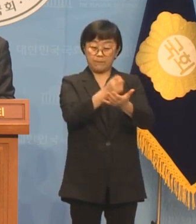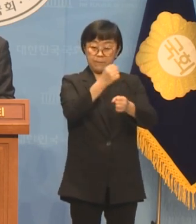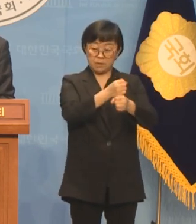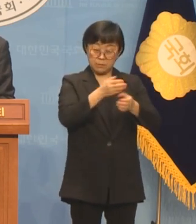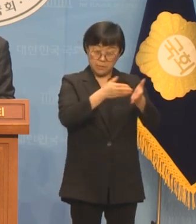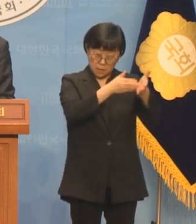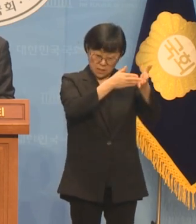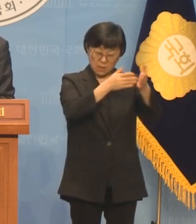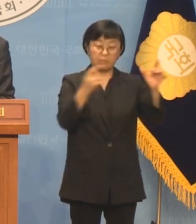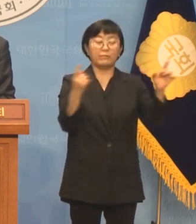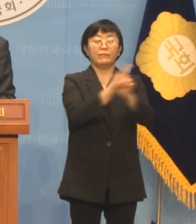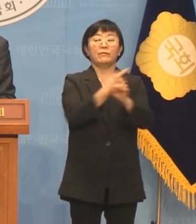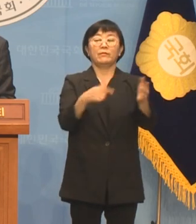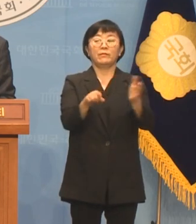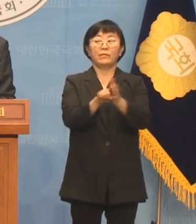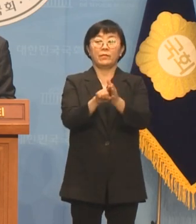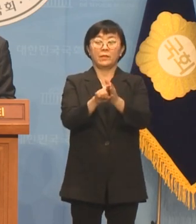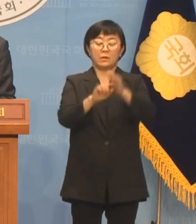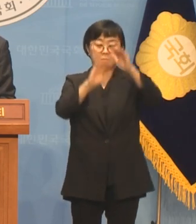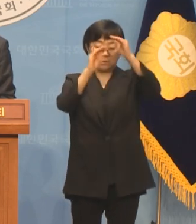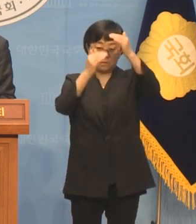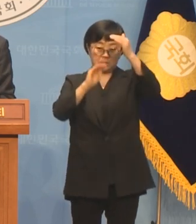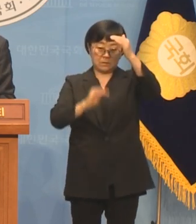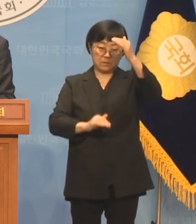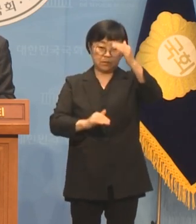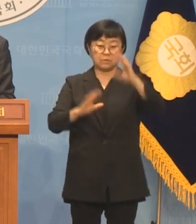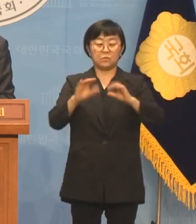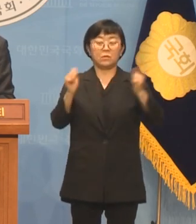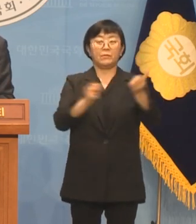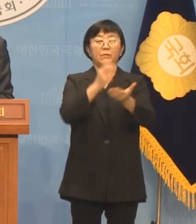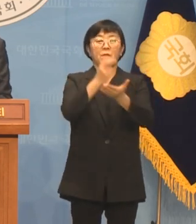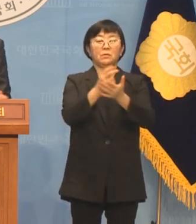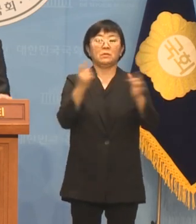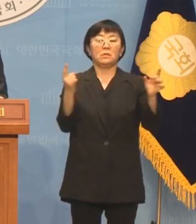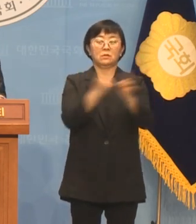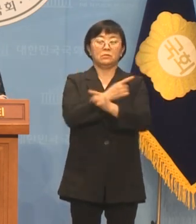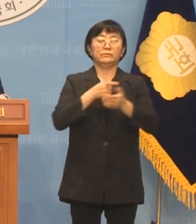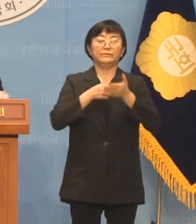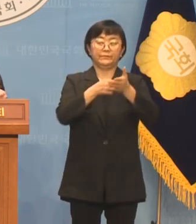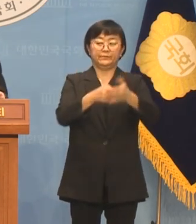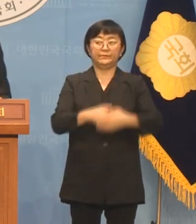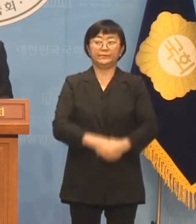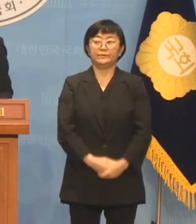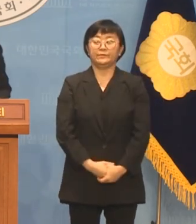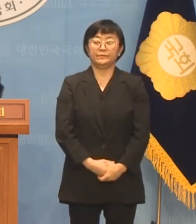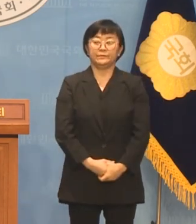상황을 개혁하기 위하여 다음과 같이 국회법의 개정을 추진하겠습니다.